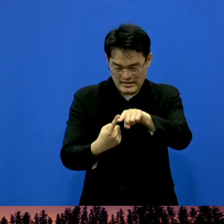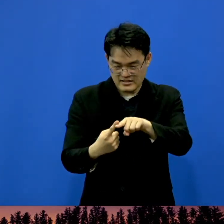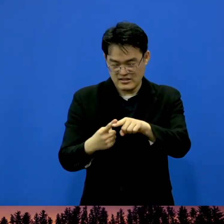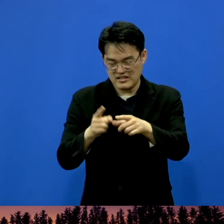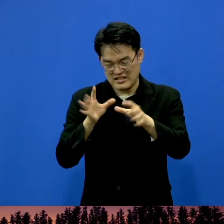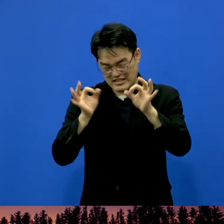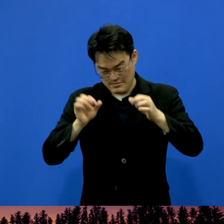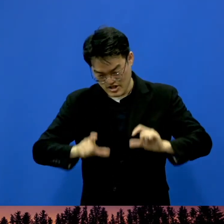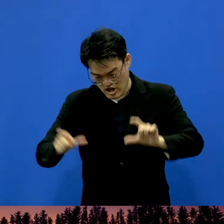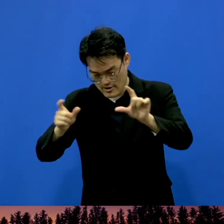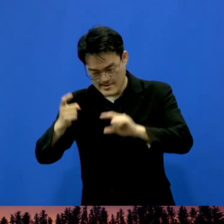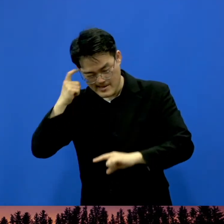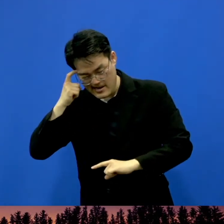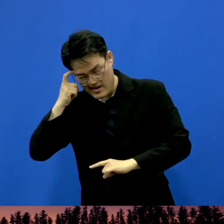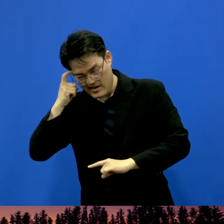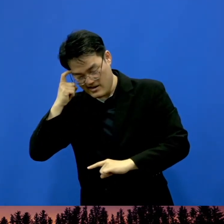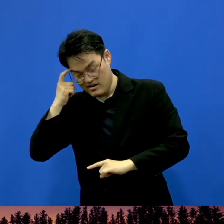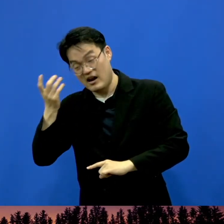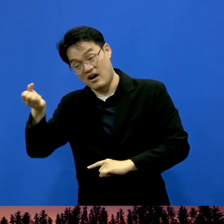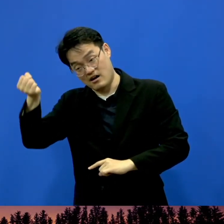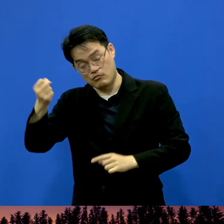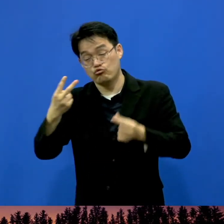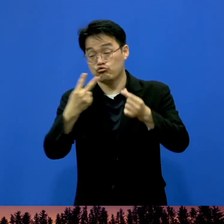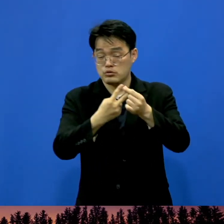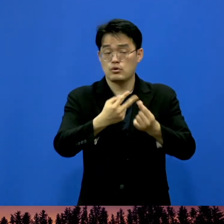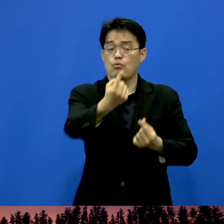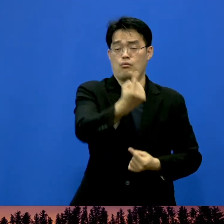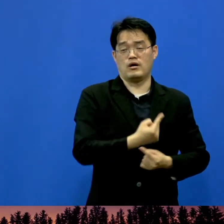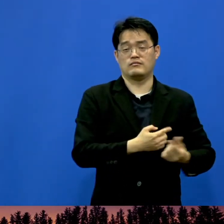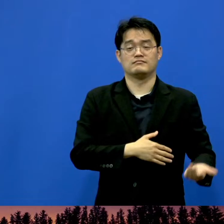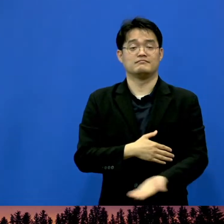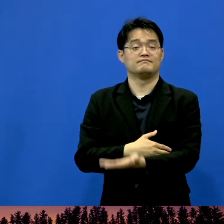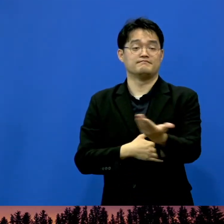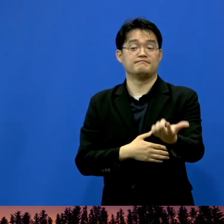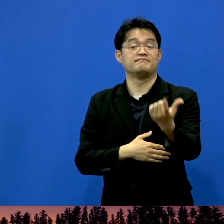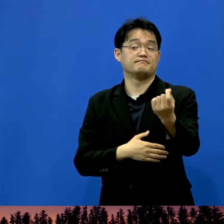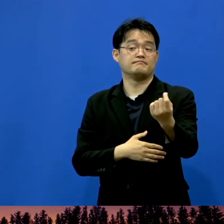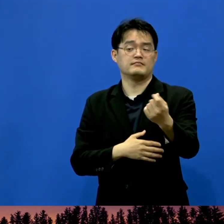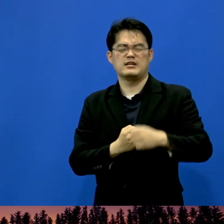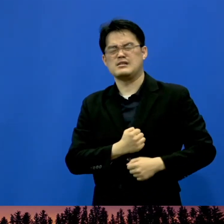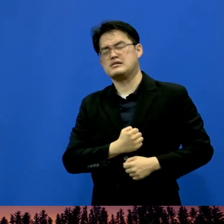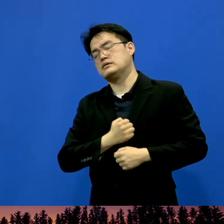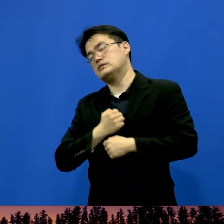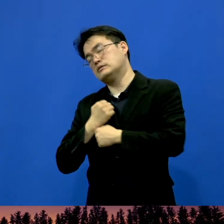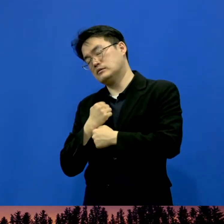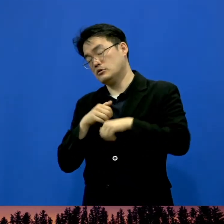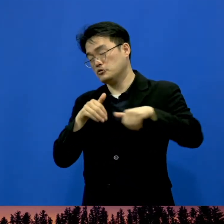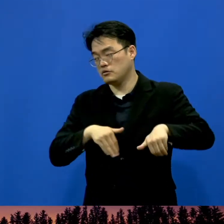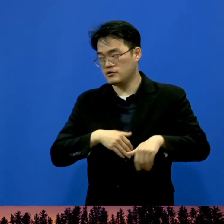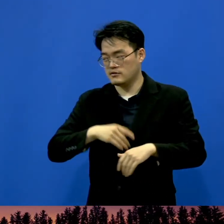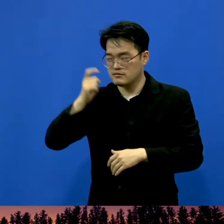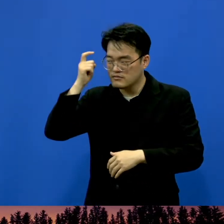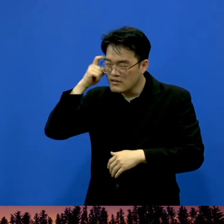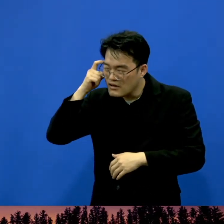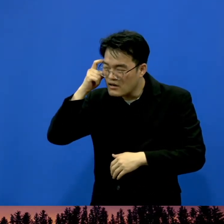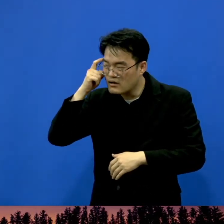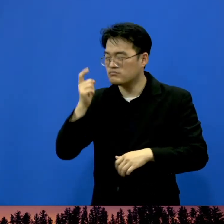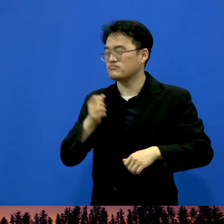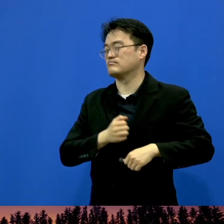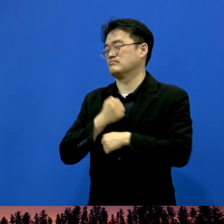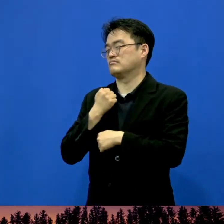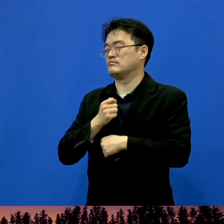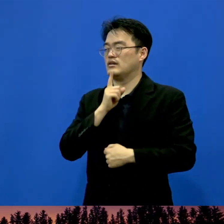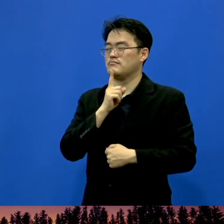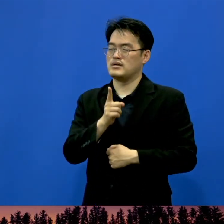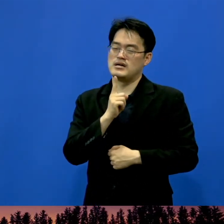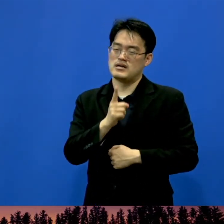사람이 여기 오시는 거잖아요. 그렇죠? 그러니까 게으른 종은 생각 자체에 문제가 있는 겁니다. 이